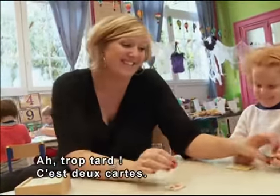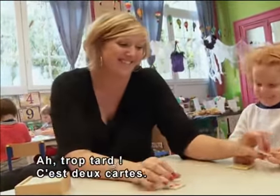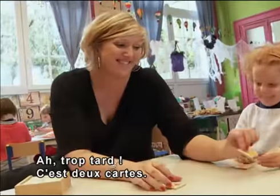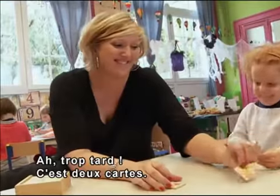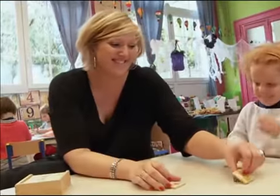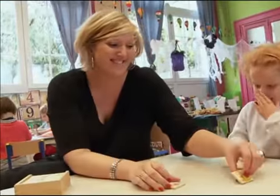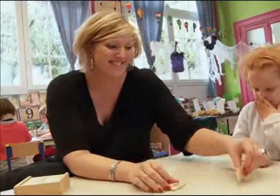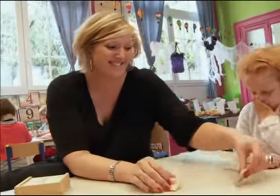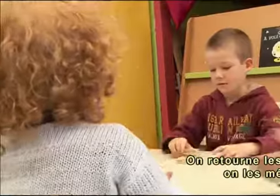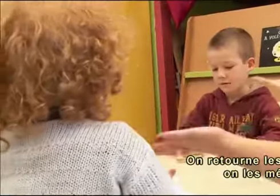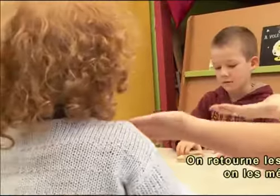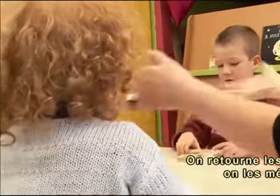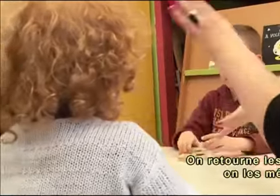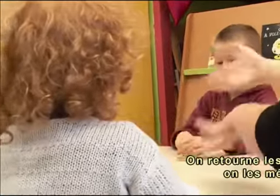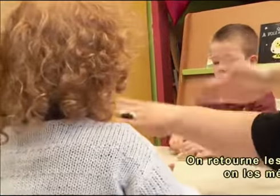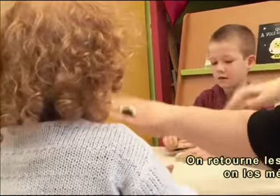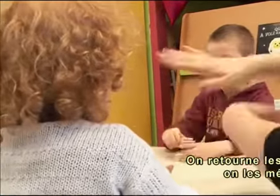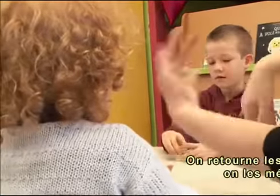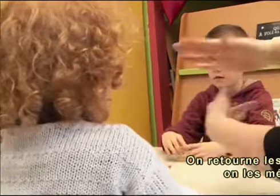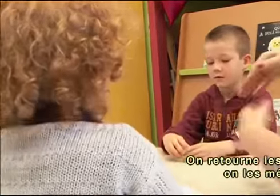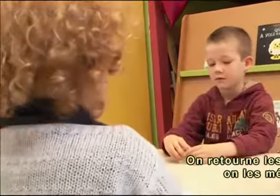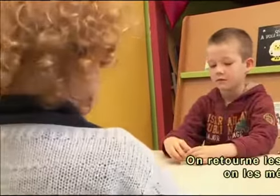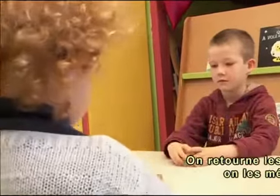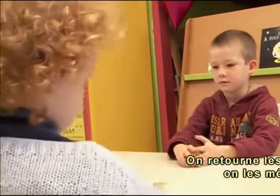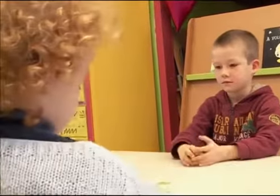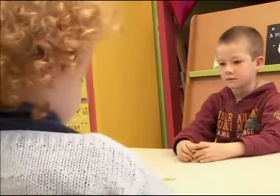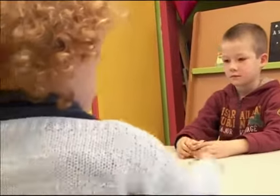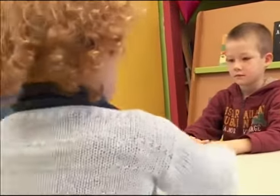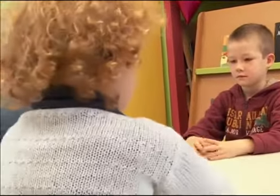cartes. Ok, on retourne les cartes, on les mélange.